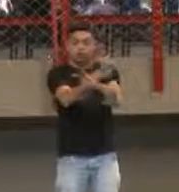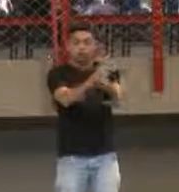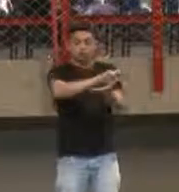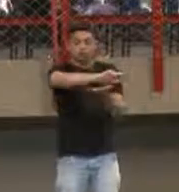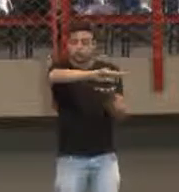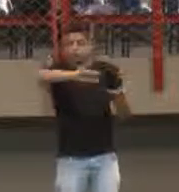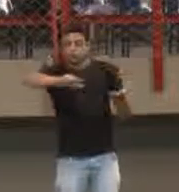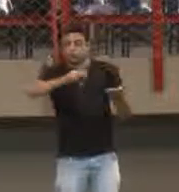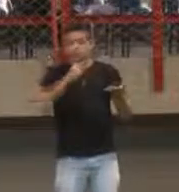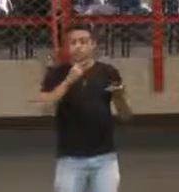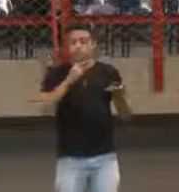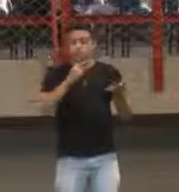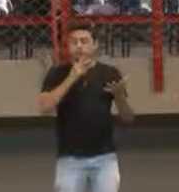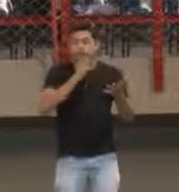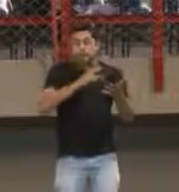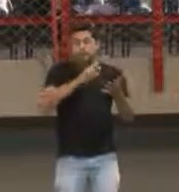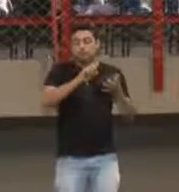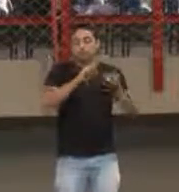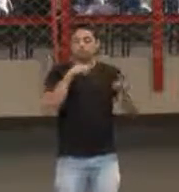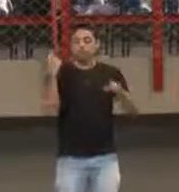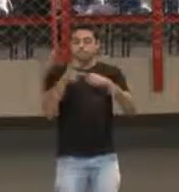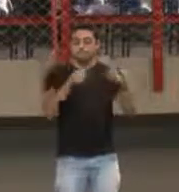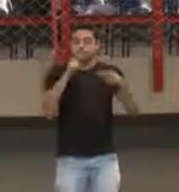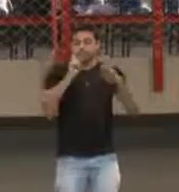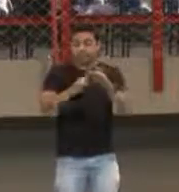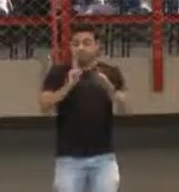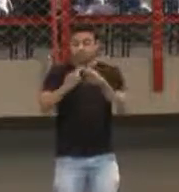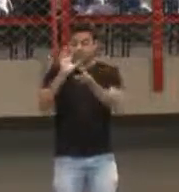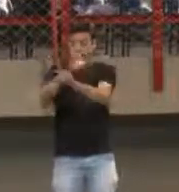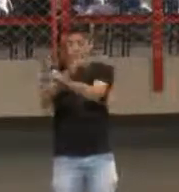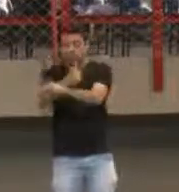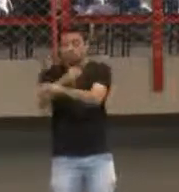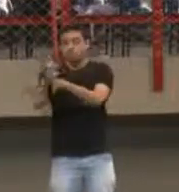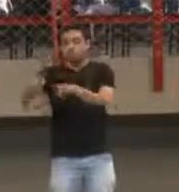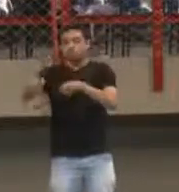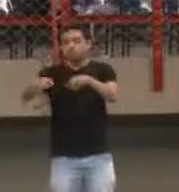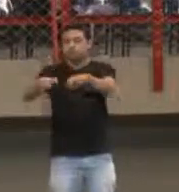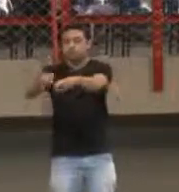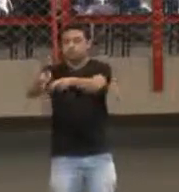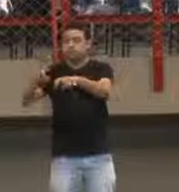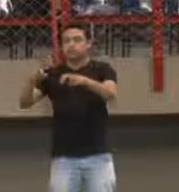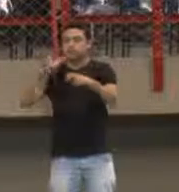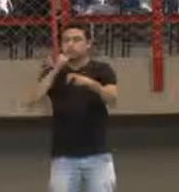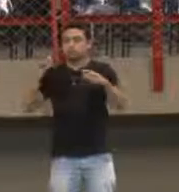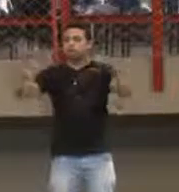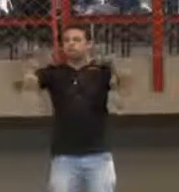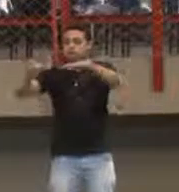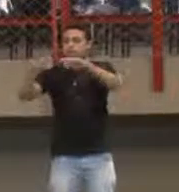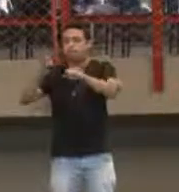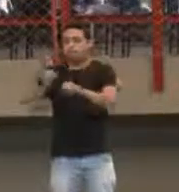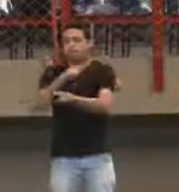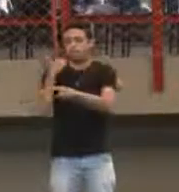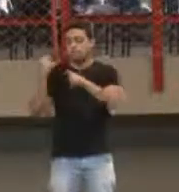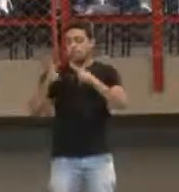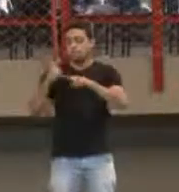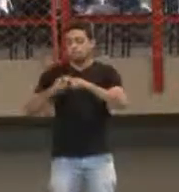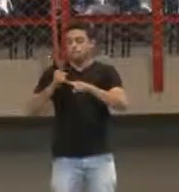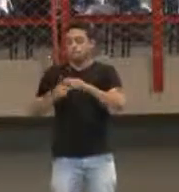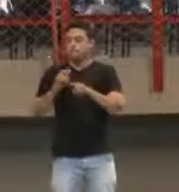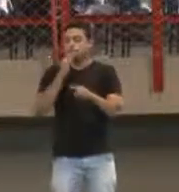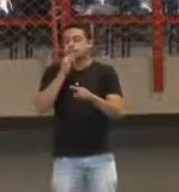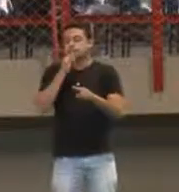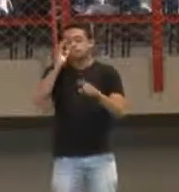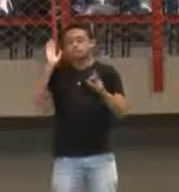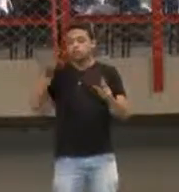e morte de todos os animais terrestres da área inundada. Pessoal, cuidado com aquelas questões, gente, que